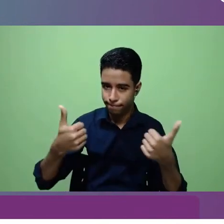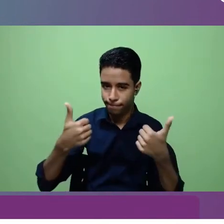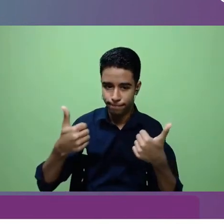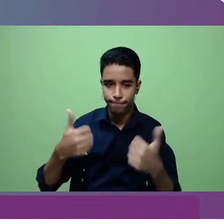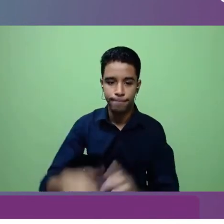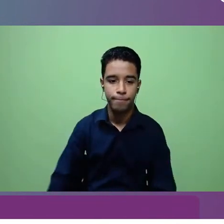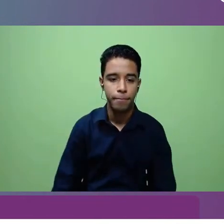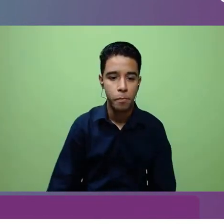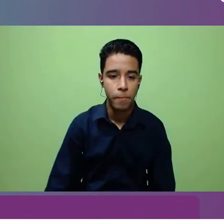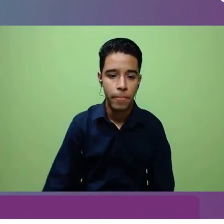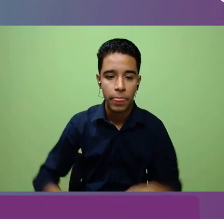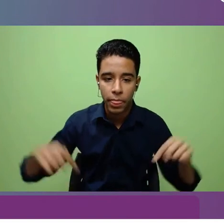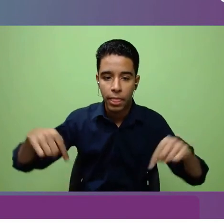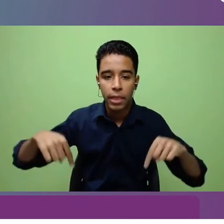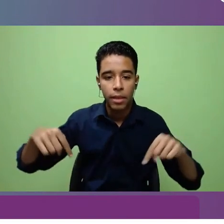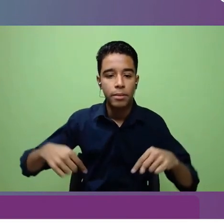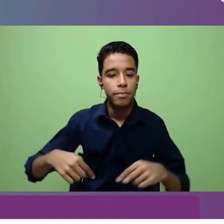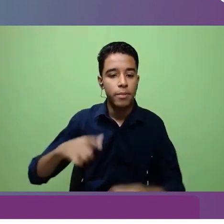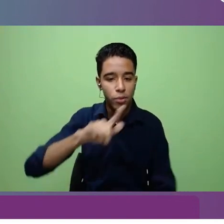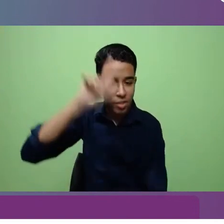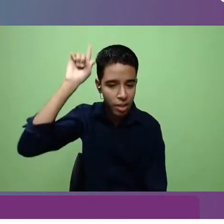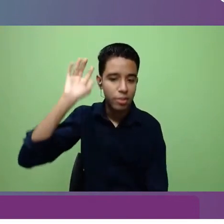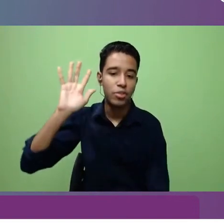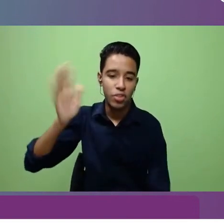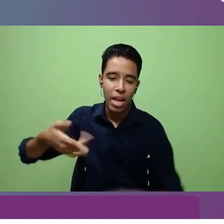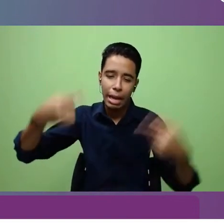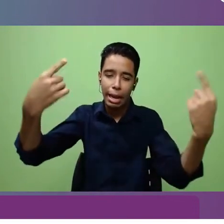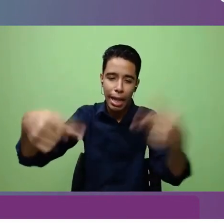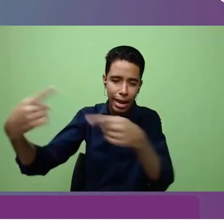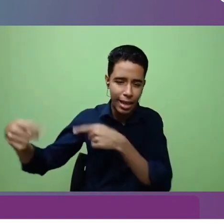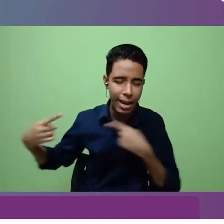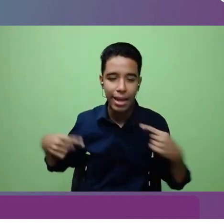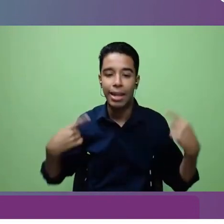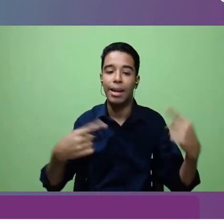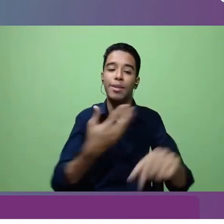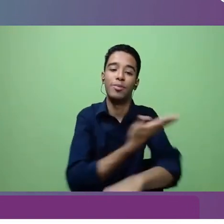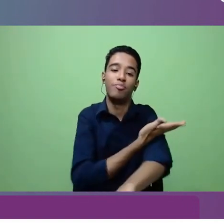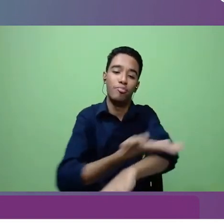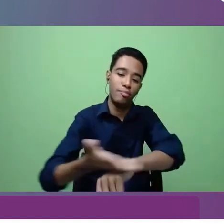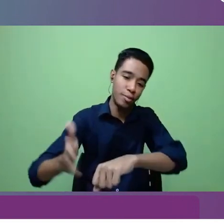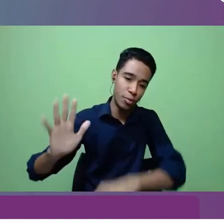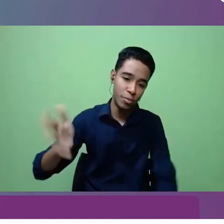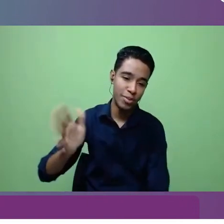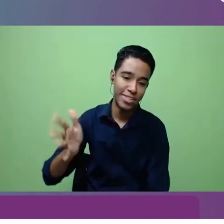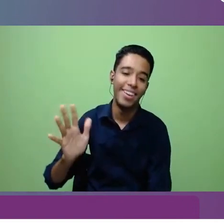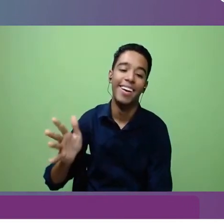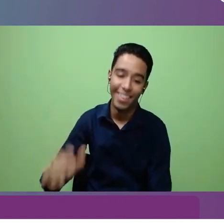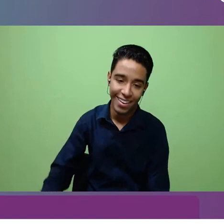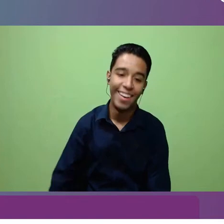Aqui, ó, tá vendo? O Gustavo já se acostumou com os desafios, né, gente? Cada live é um susto. Né, Gustavo?